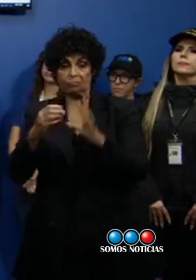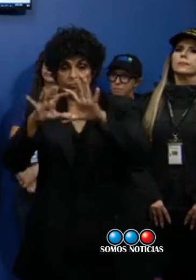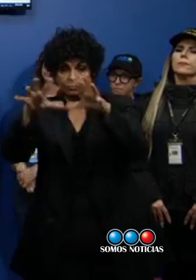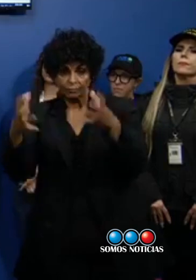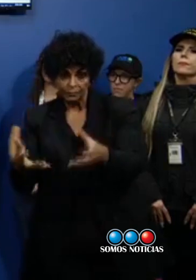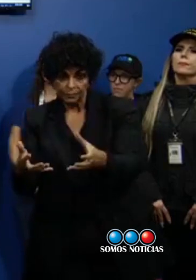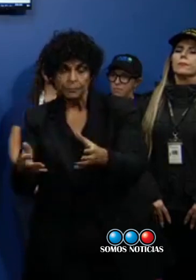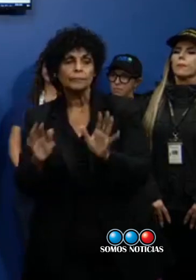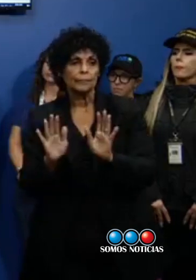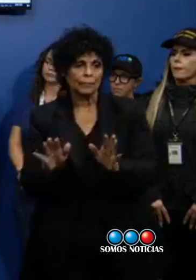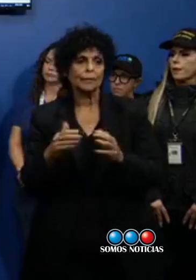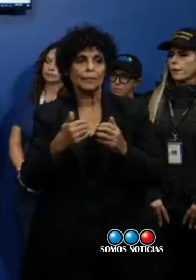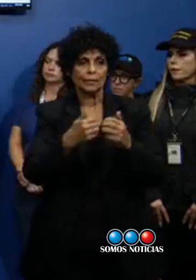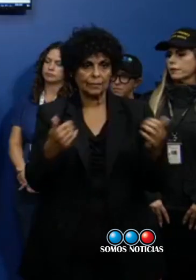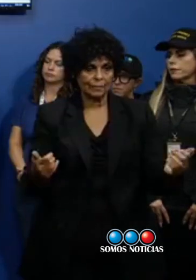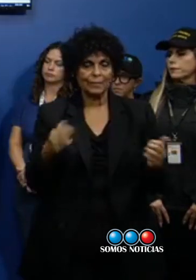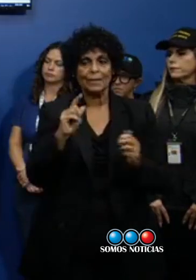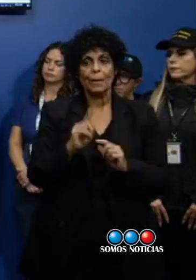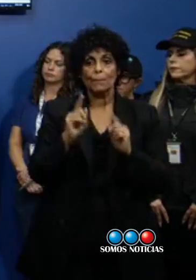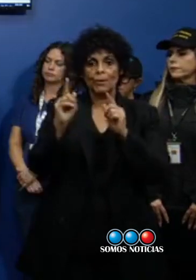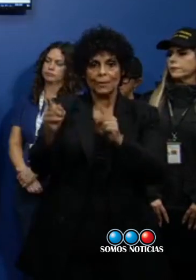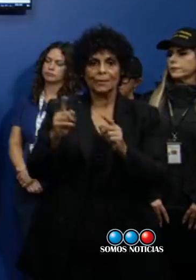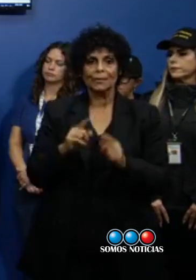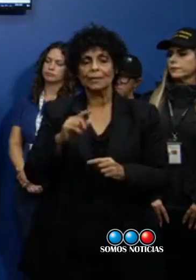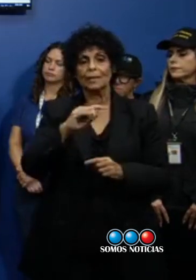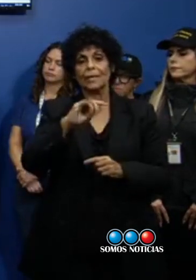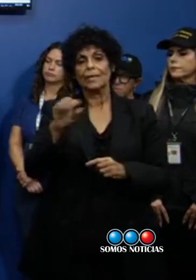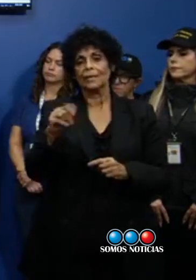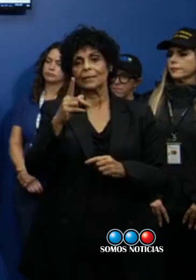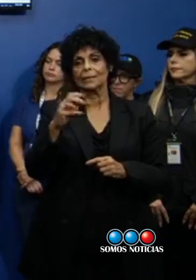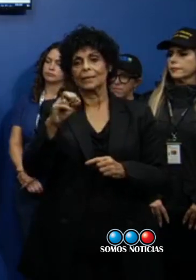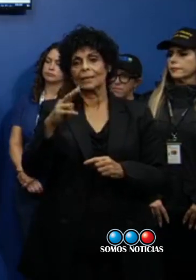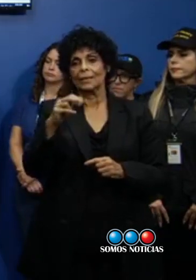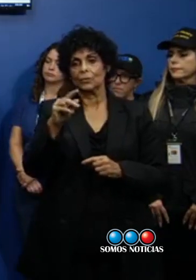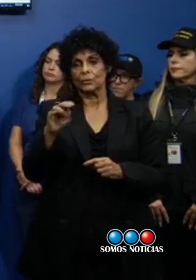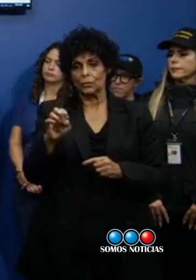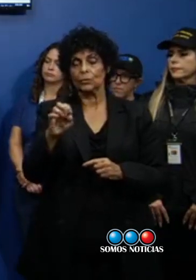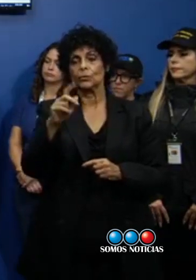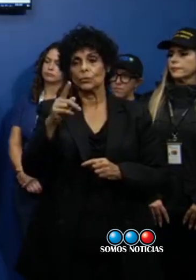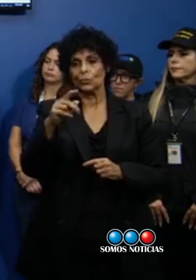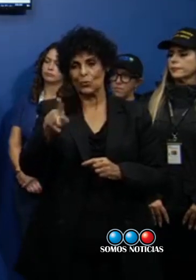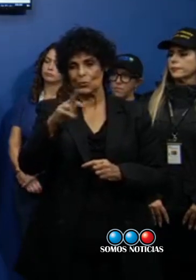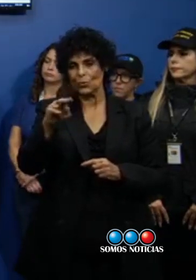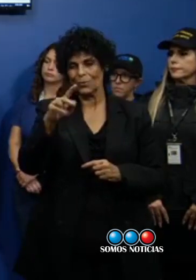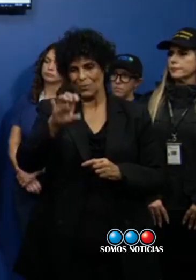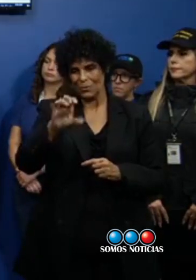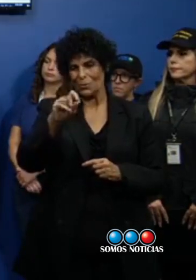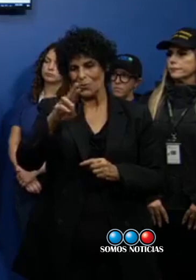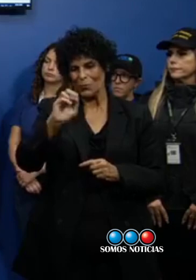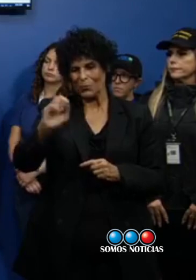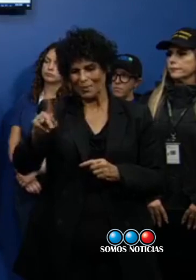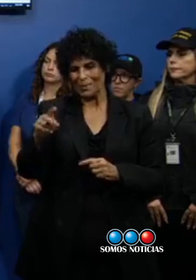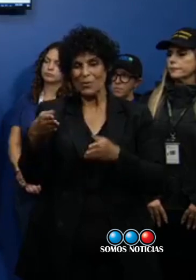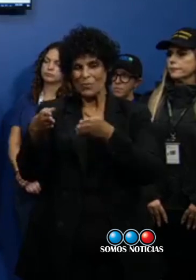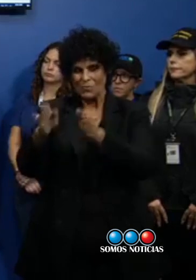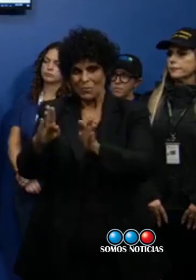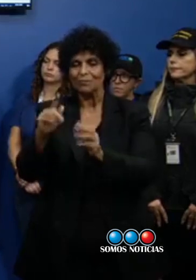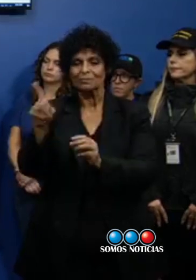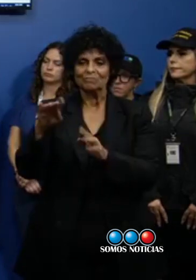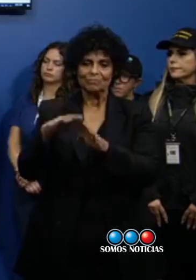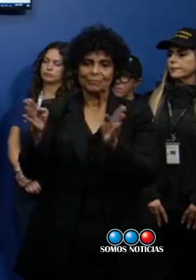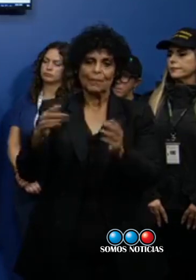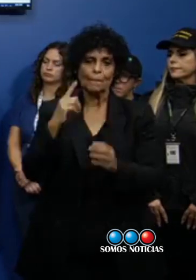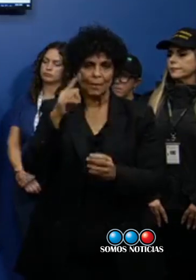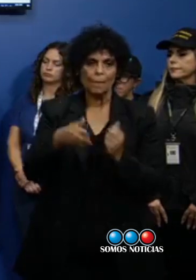entrega eh gratuita de desechos es el jardín en canel Road canel Creek Road el condado también enviará a un